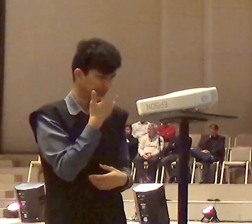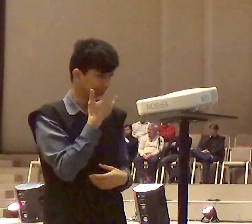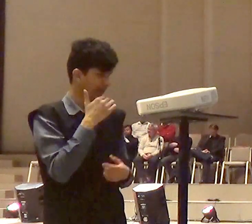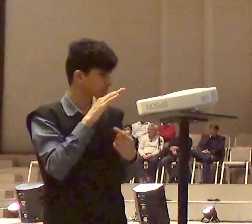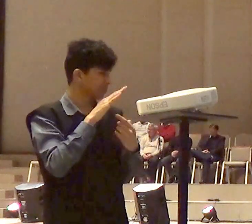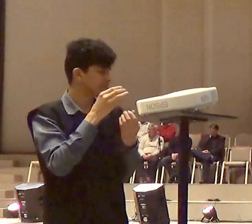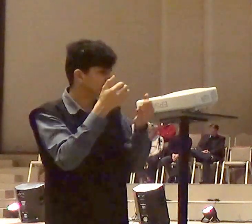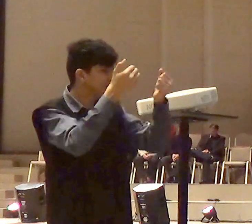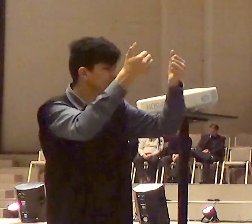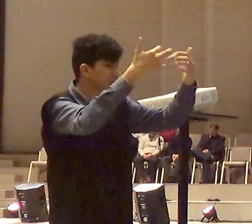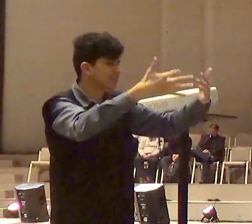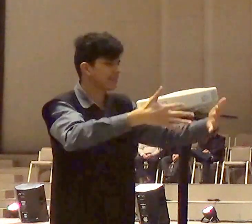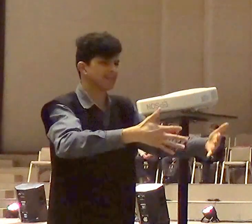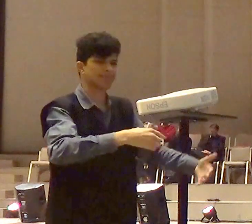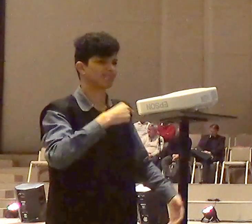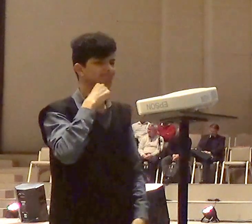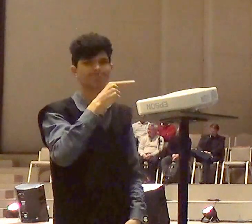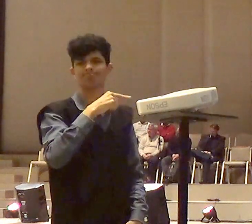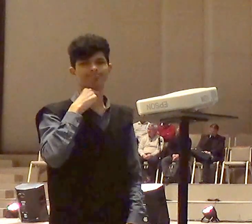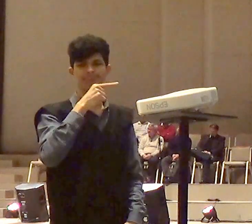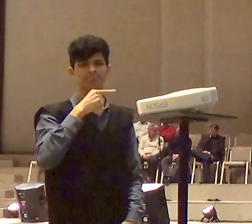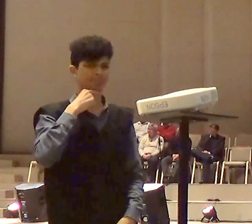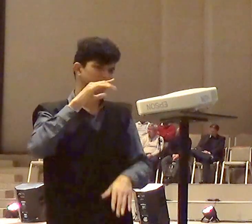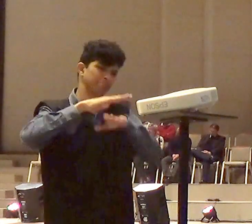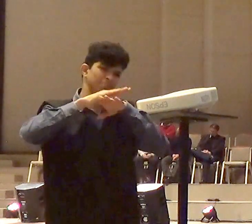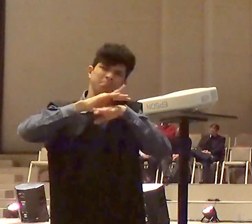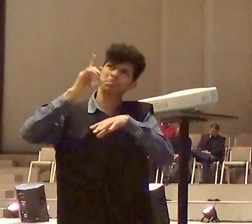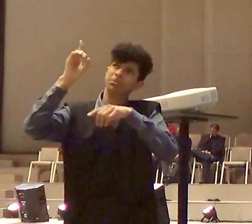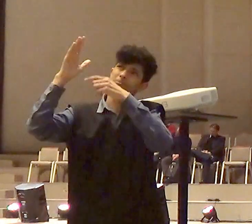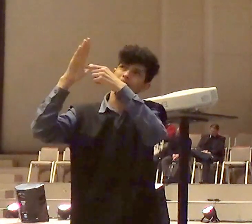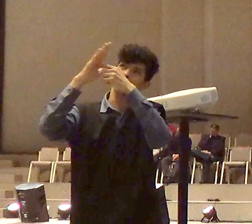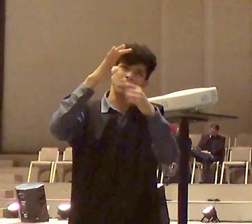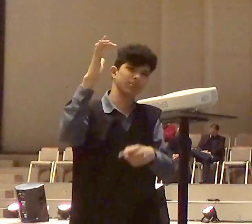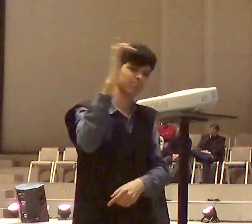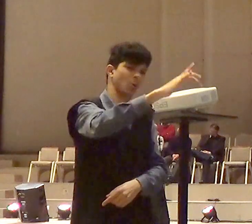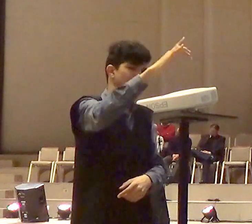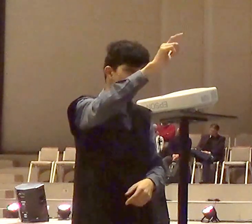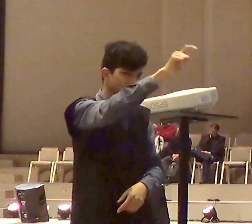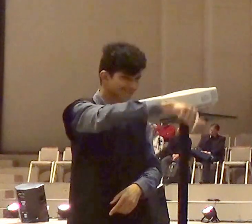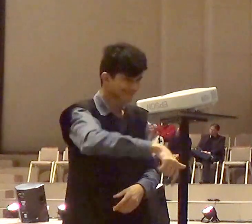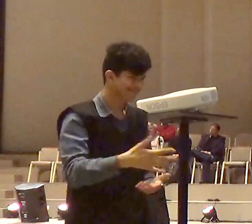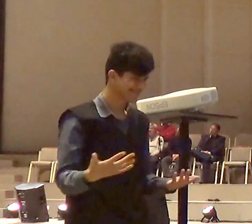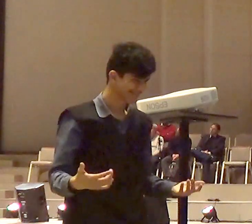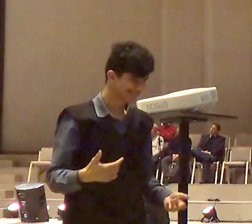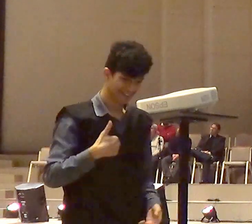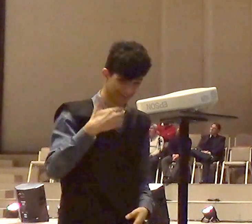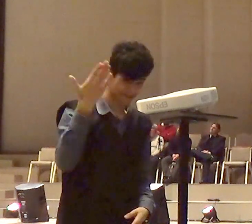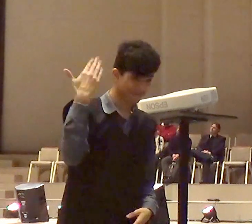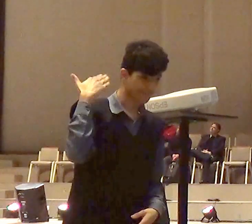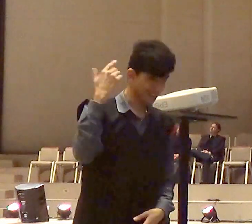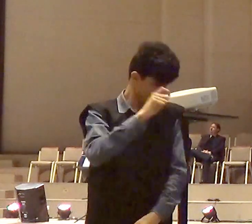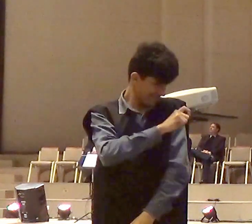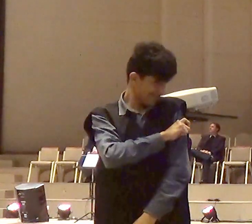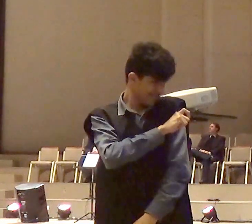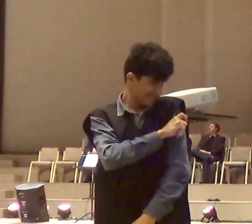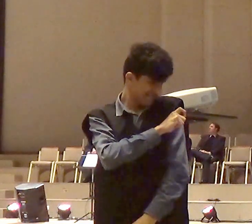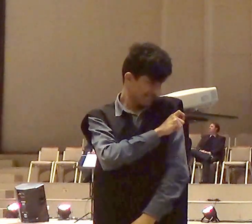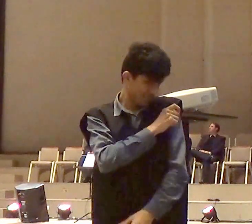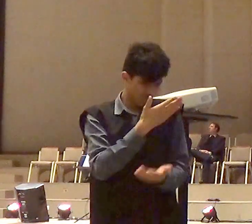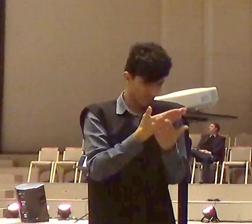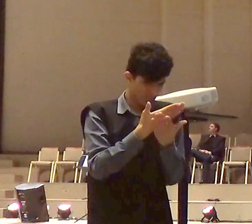dessa única verdade eu tinha um professor de teologia que ele dizia uma coisa interessante